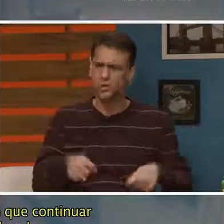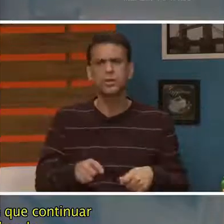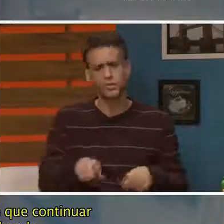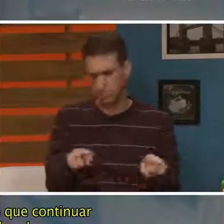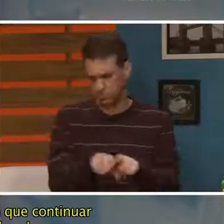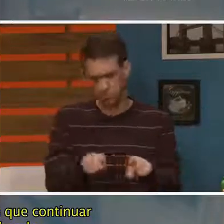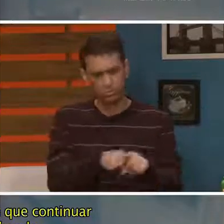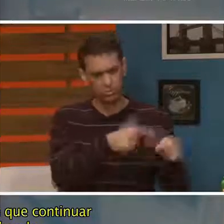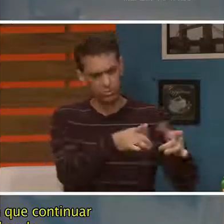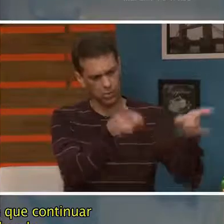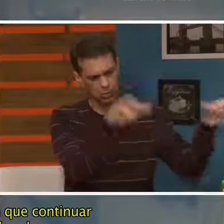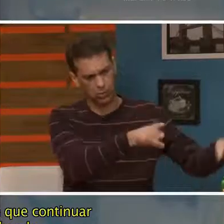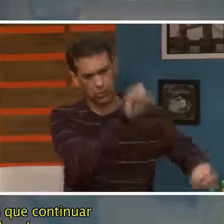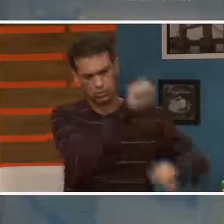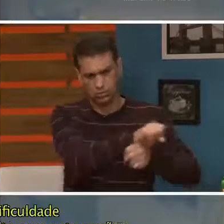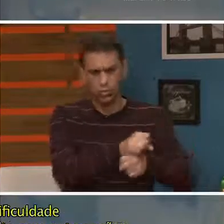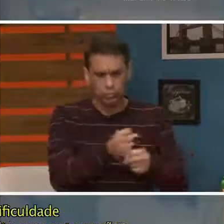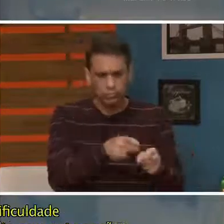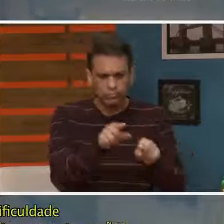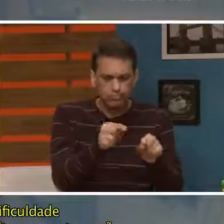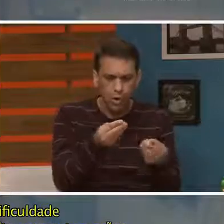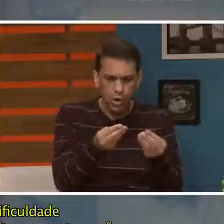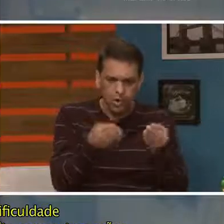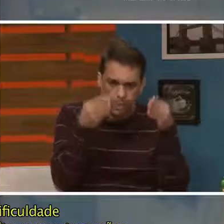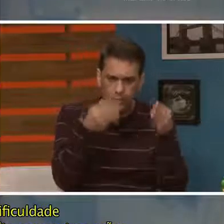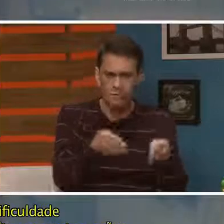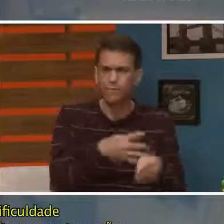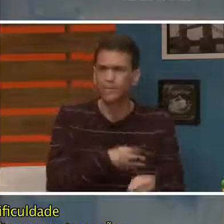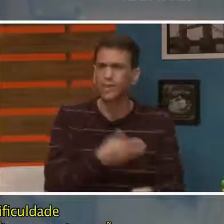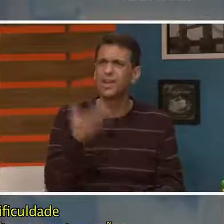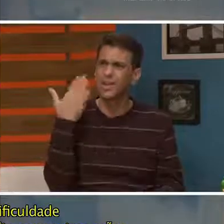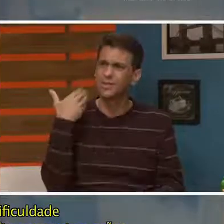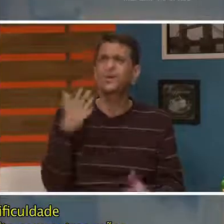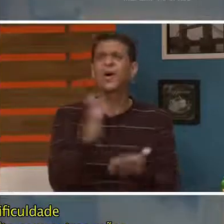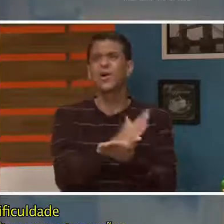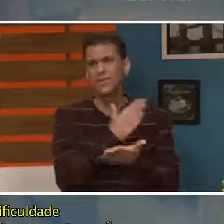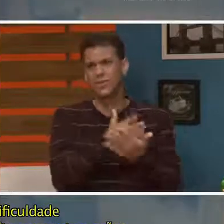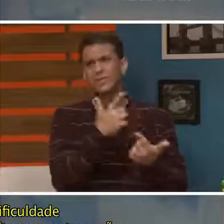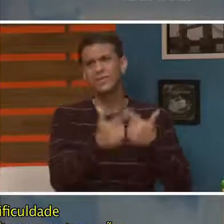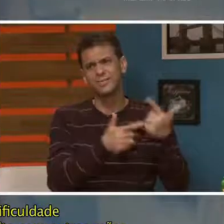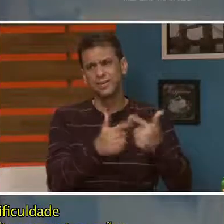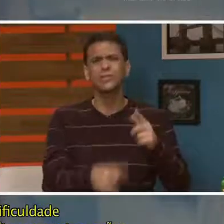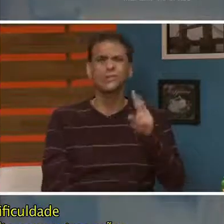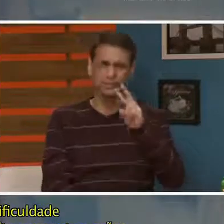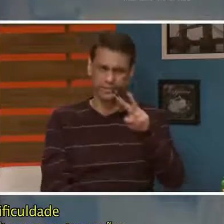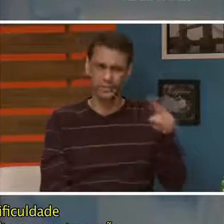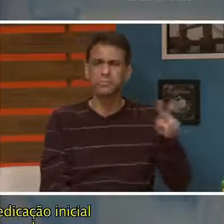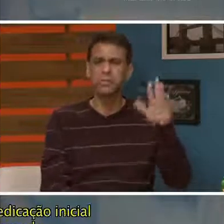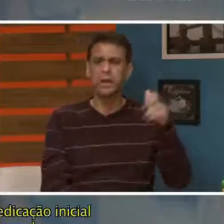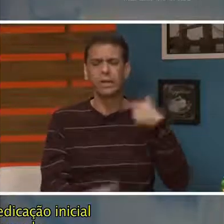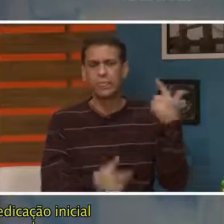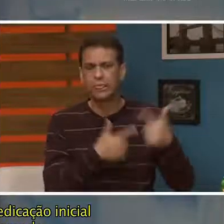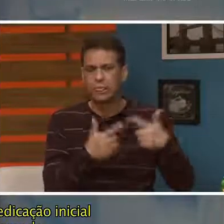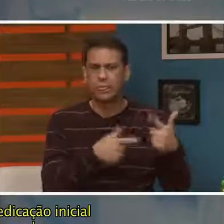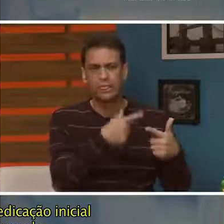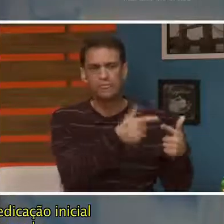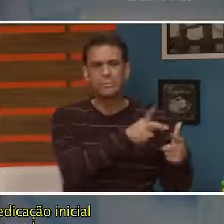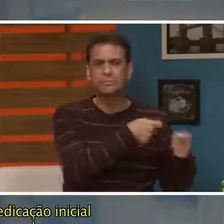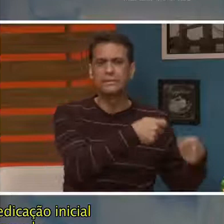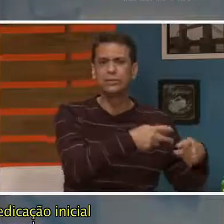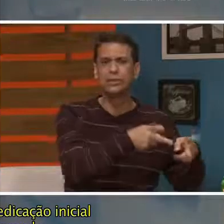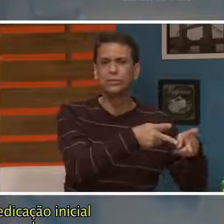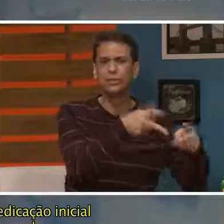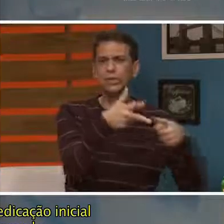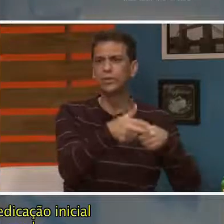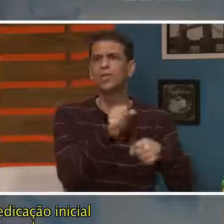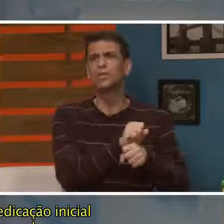outras tinham que continuar trabalhando, e aí sempre aquela dificuldade, se eu vivenciei muito com outras mães. Então,